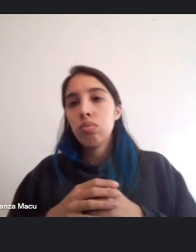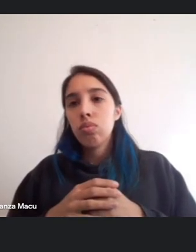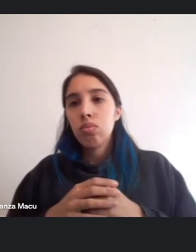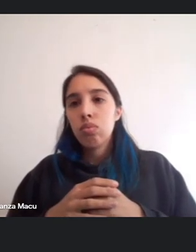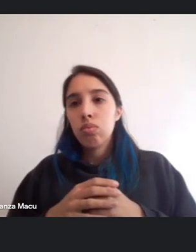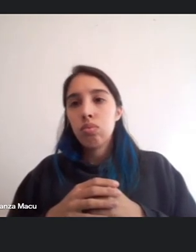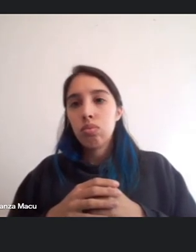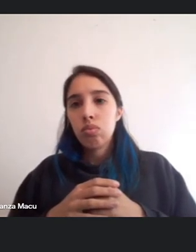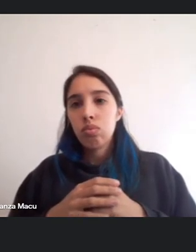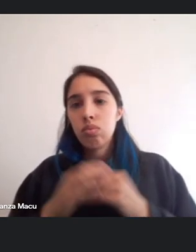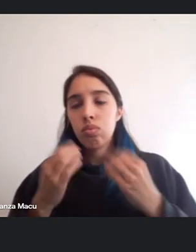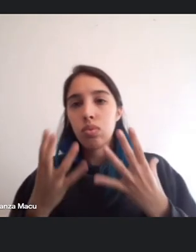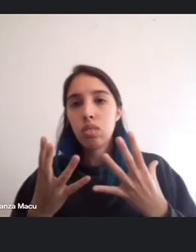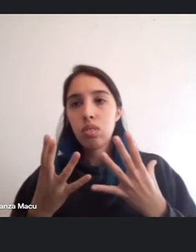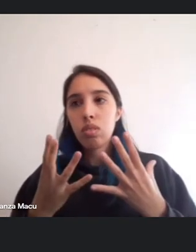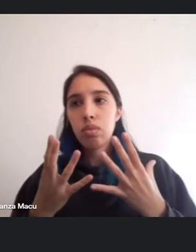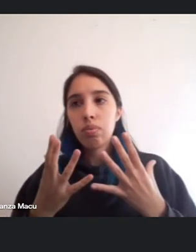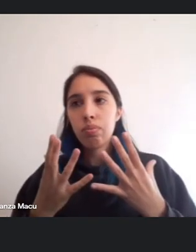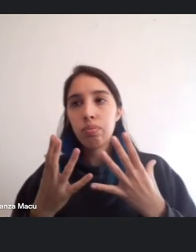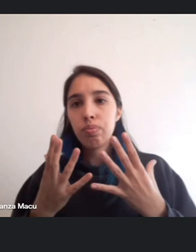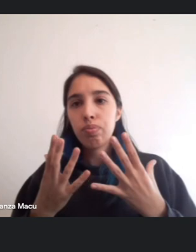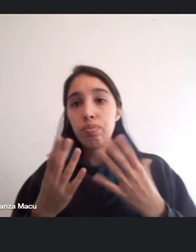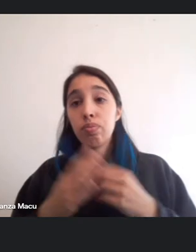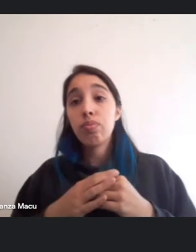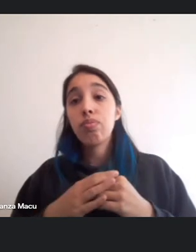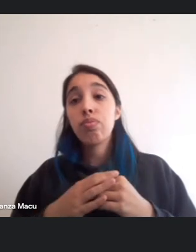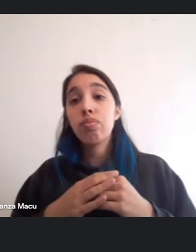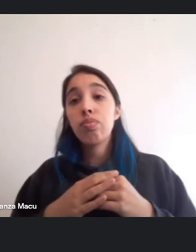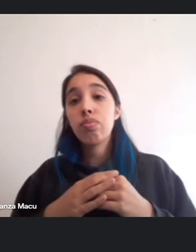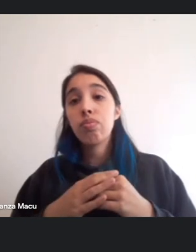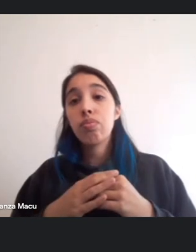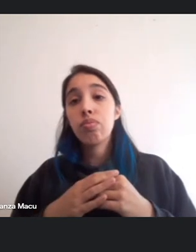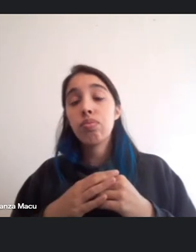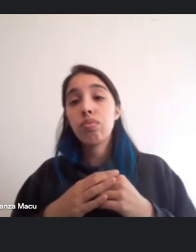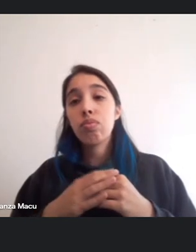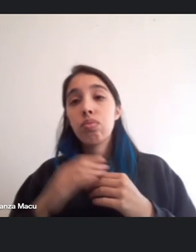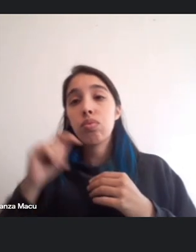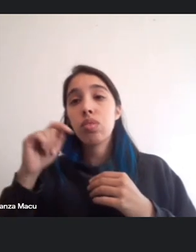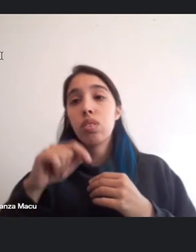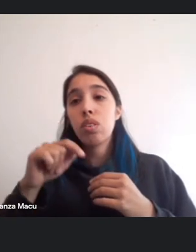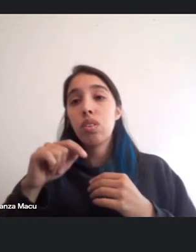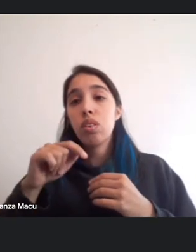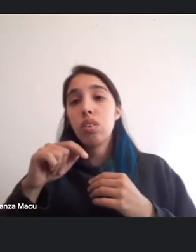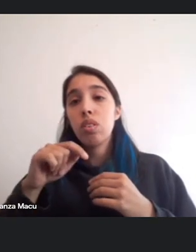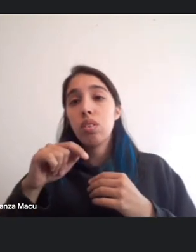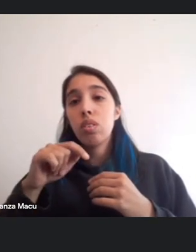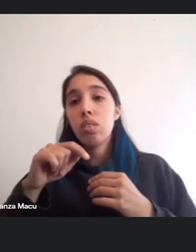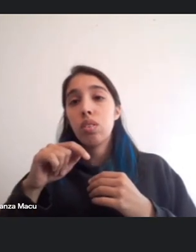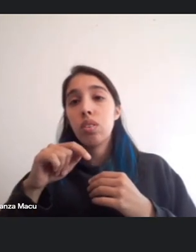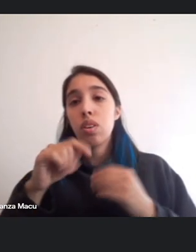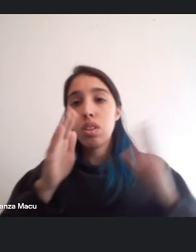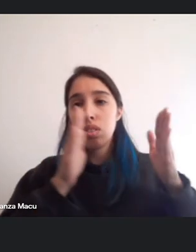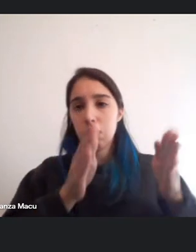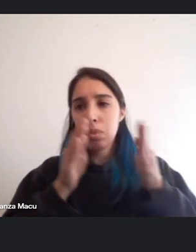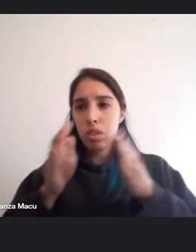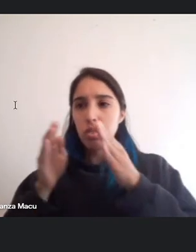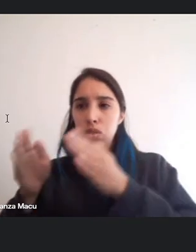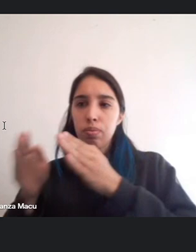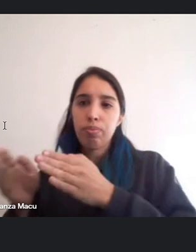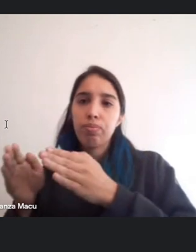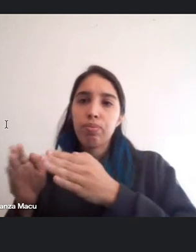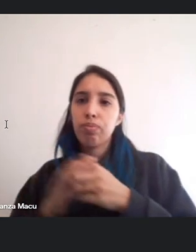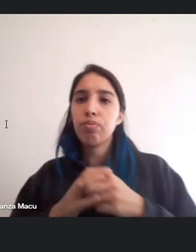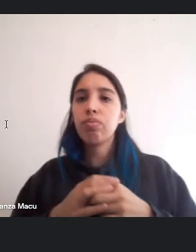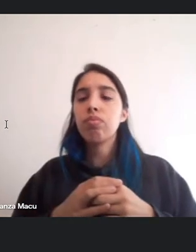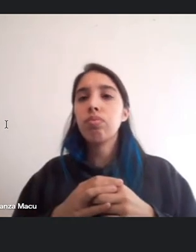Bien, entonces acá tenemos. Y ahora vamos a ver la de la separación en bloques. Ay,